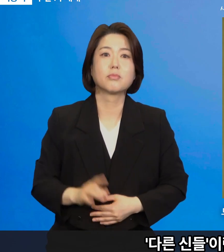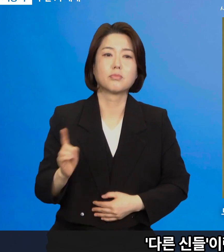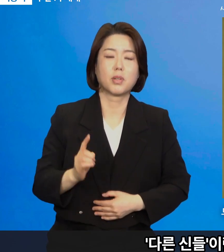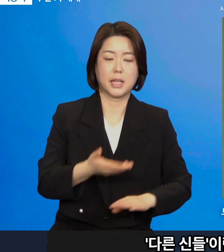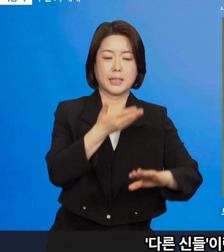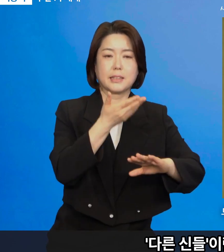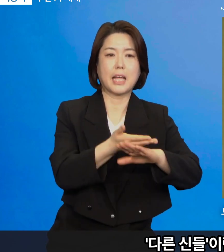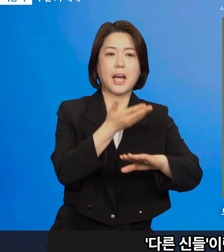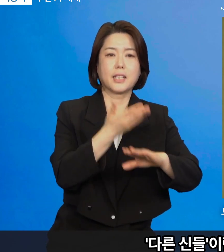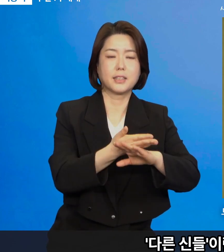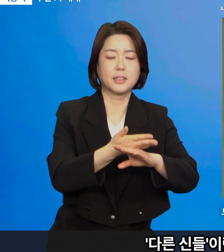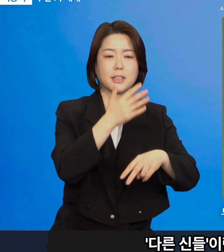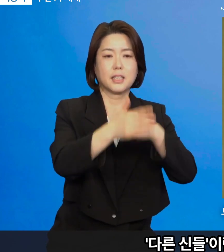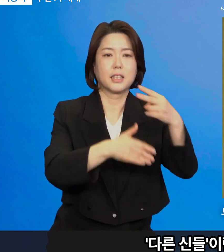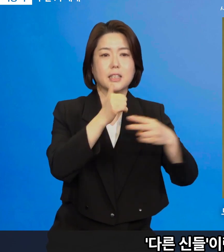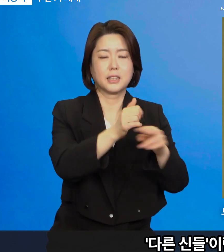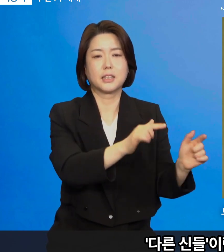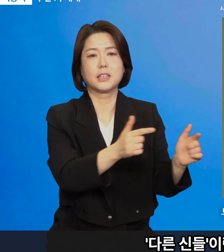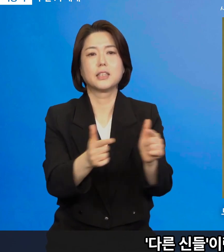다른 신들이란 표현입니다.